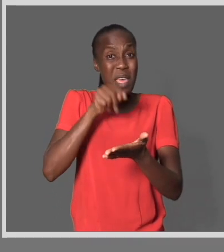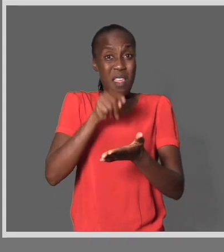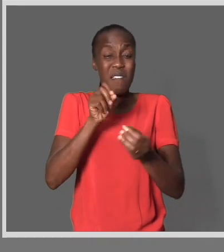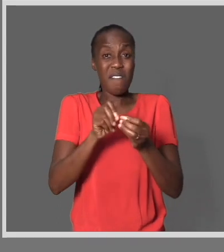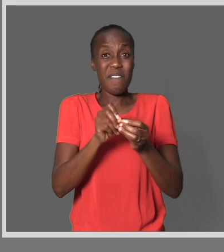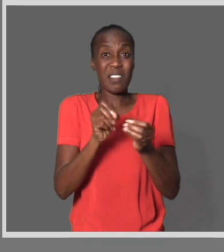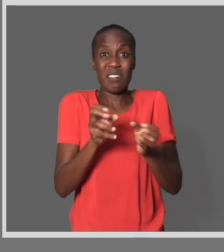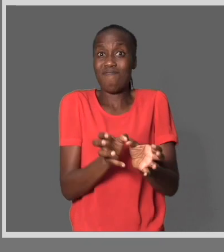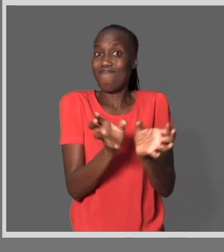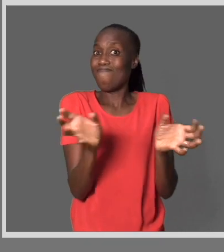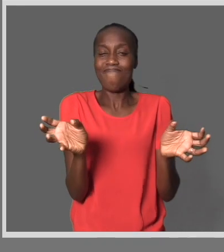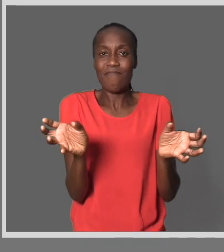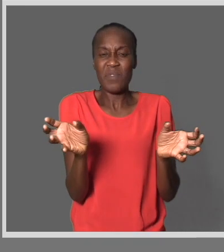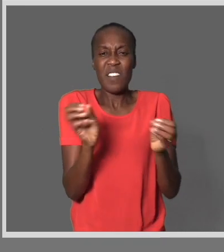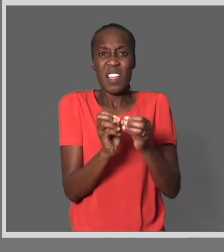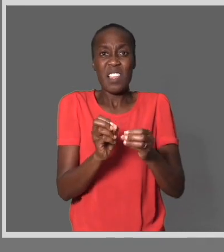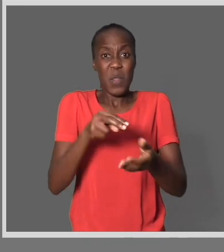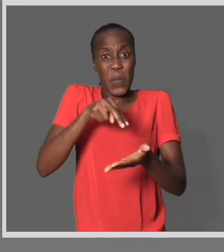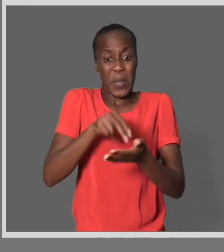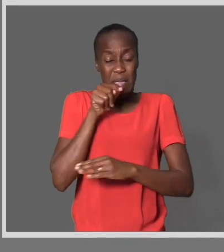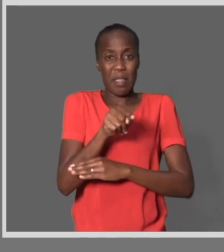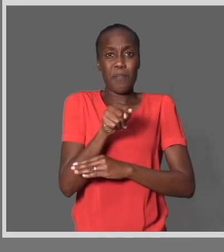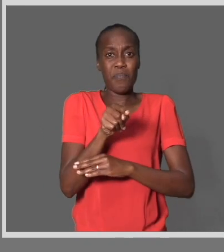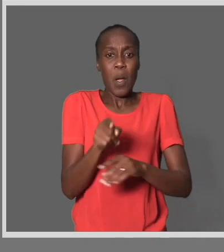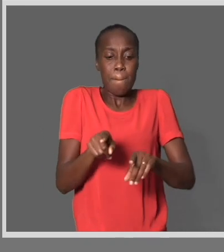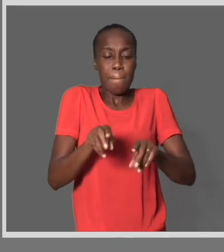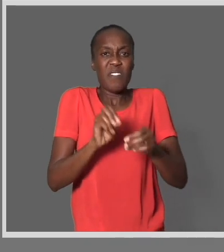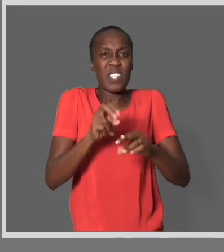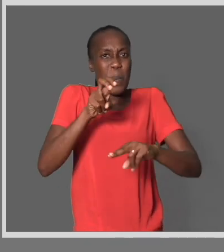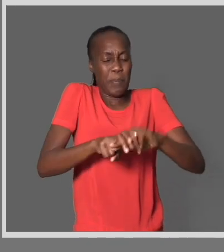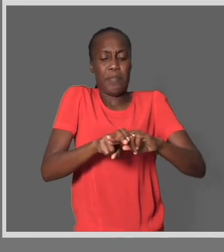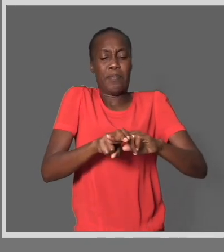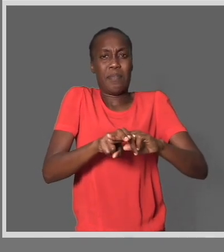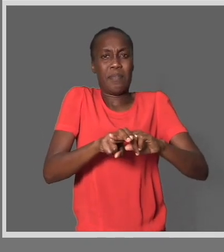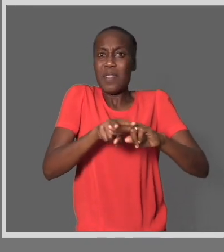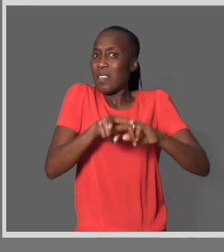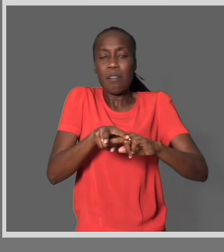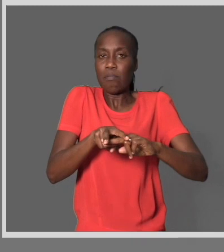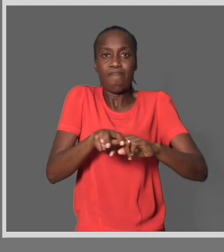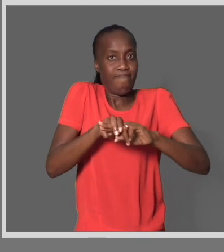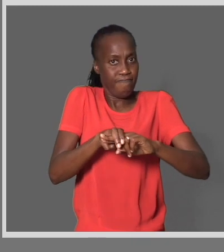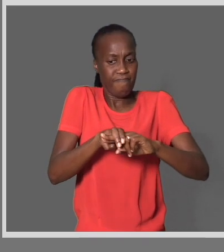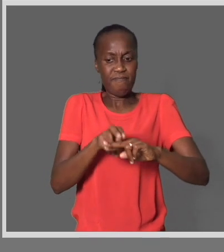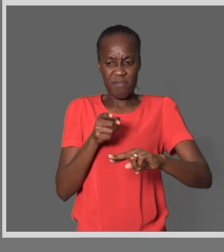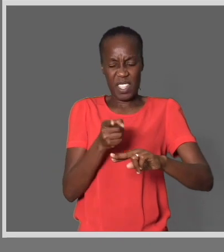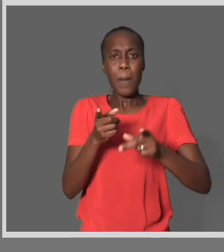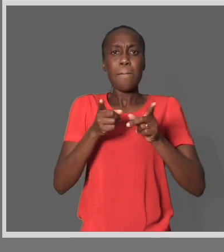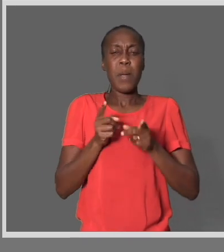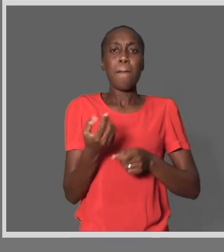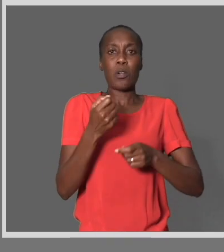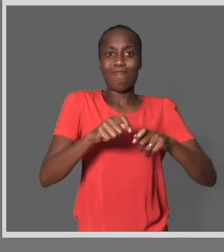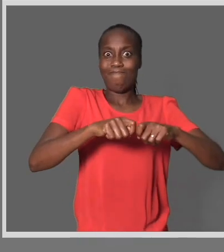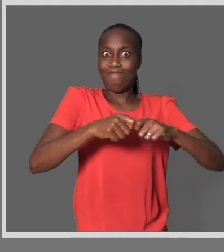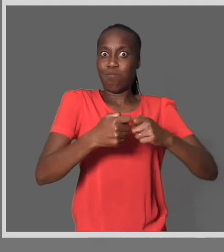pernas, porque essa lona provoca esse efeito de juntar as pernas. Juntando as pernas, ela pode acabar